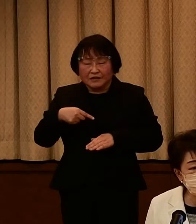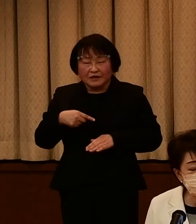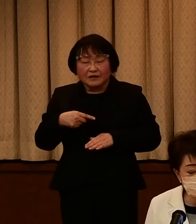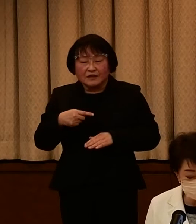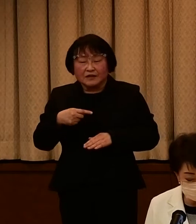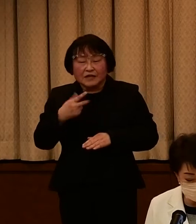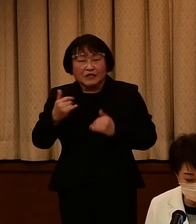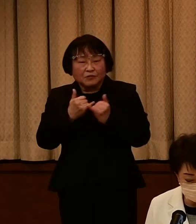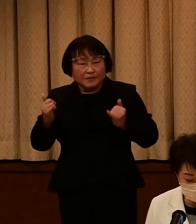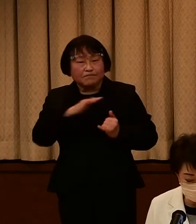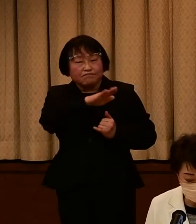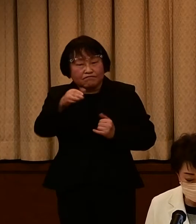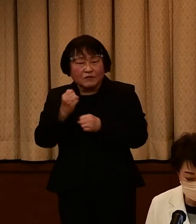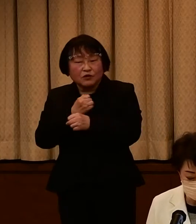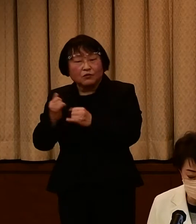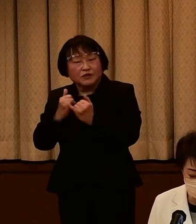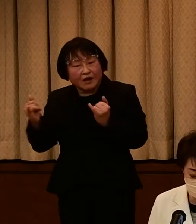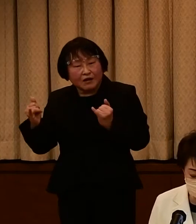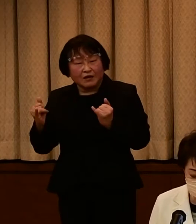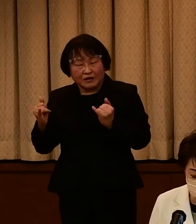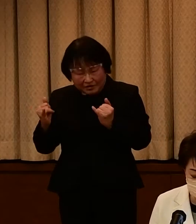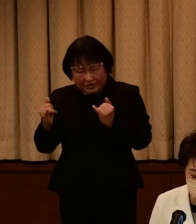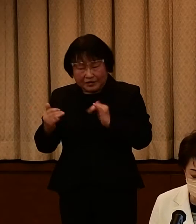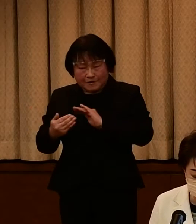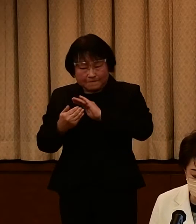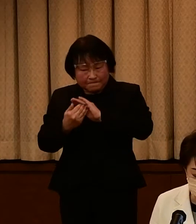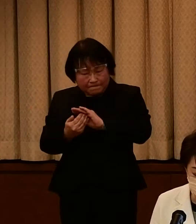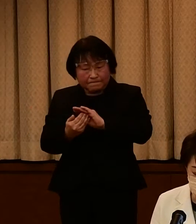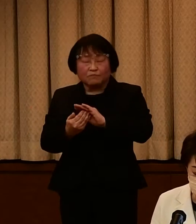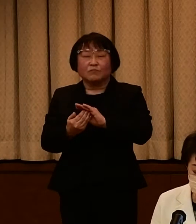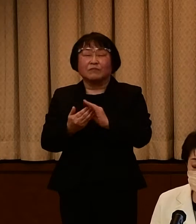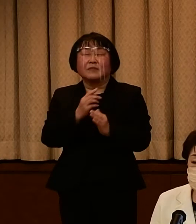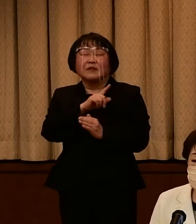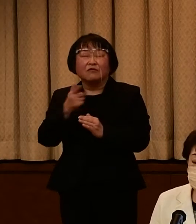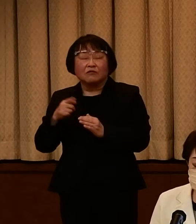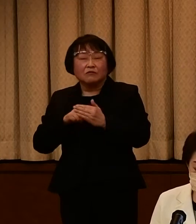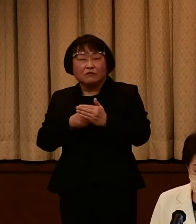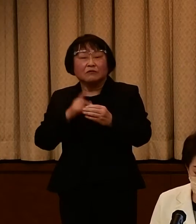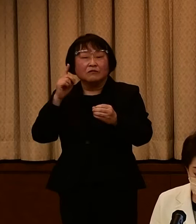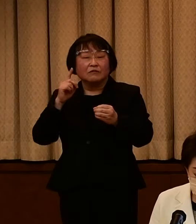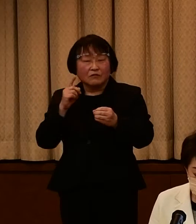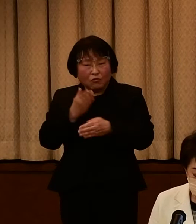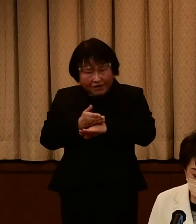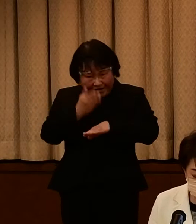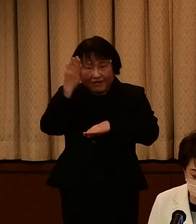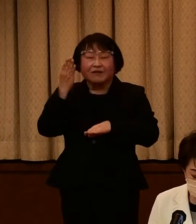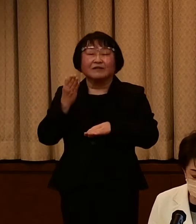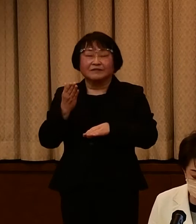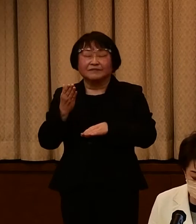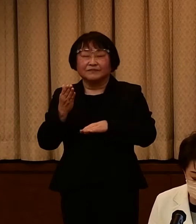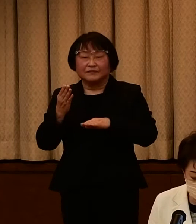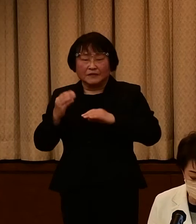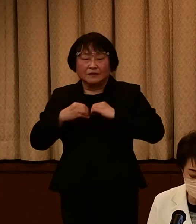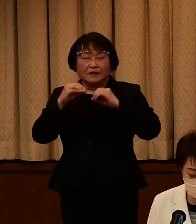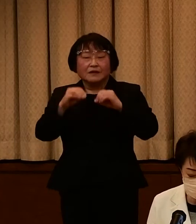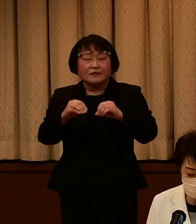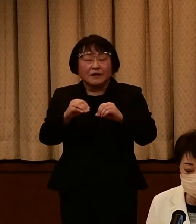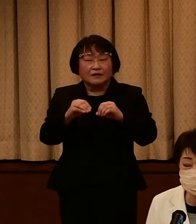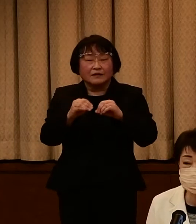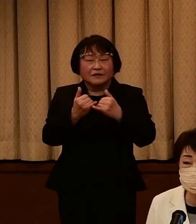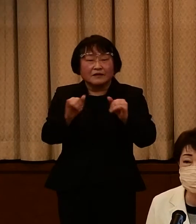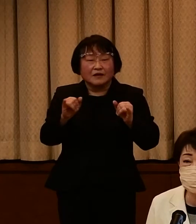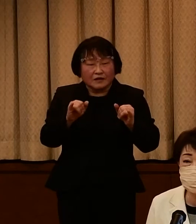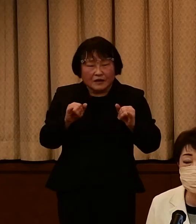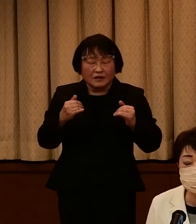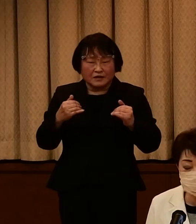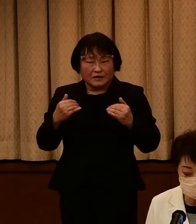の皆様、事業者の方々の感染防止対策の取り組みなどによりまして、感染患者への必要